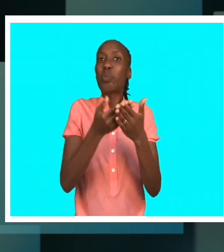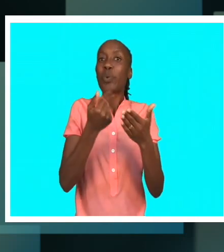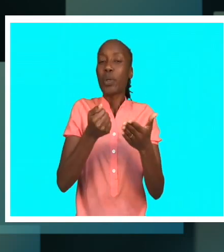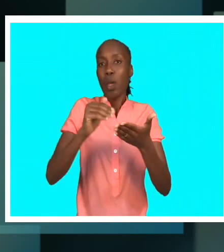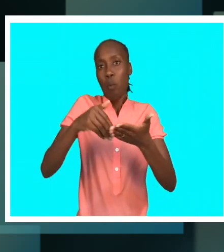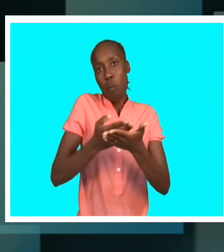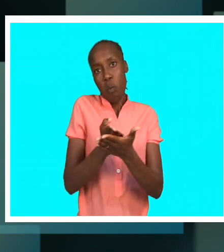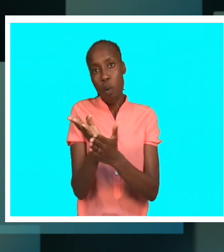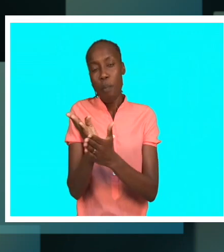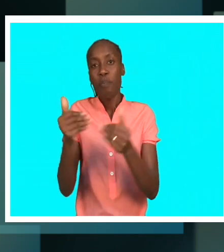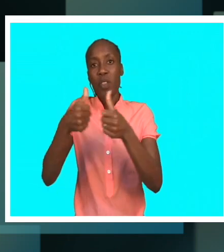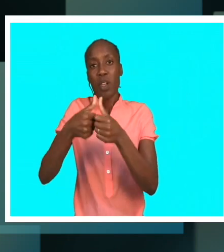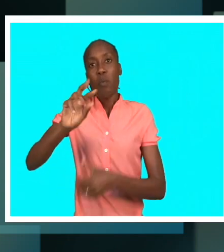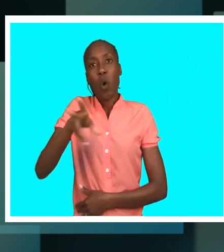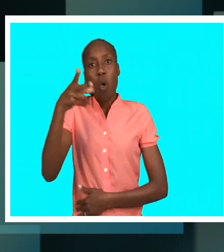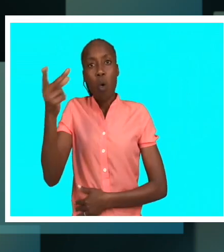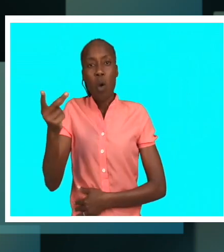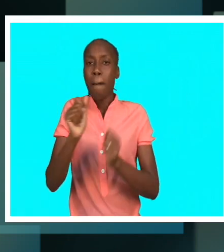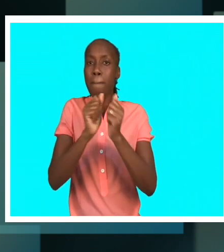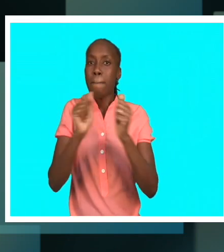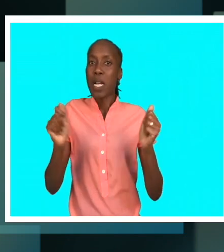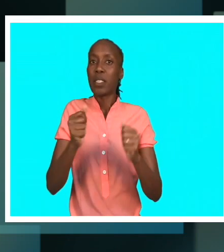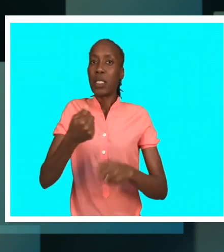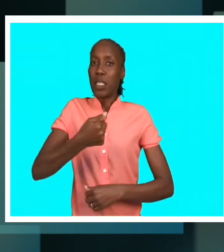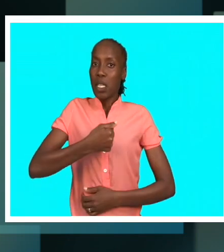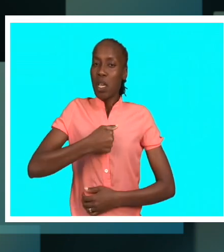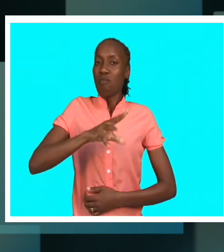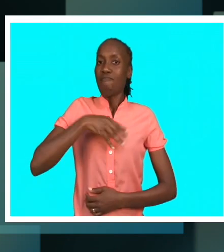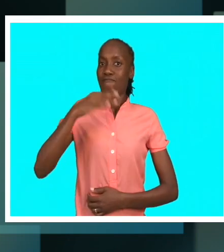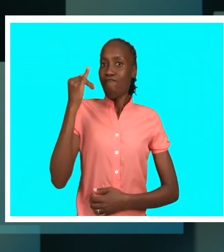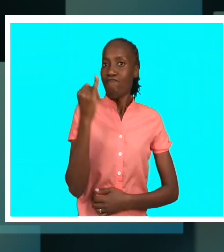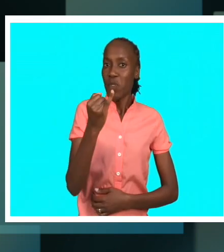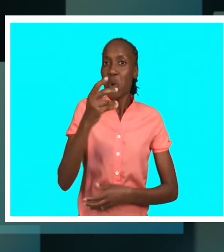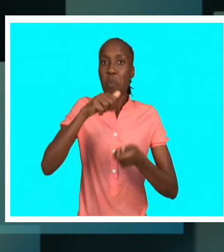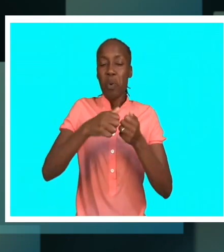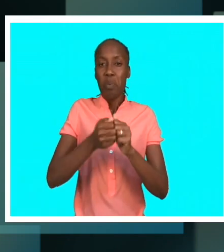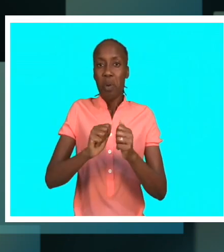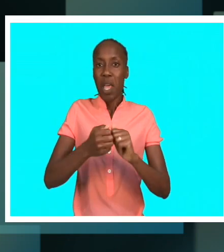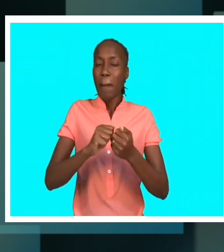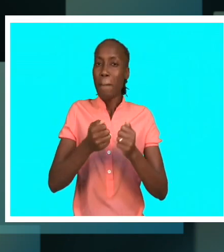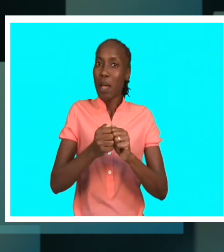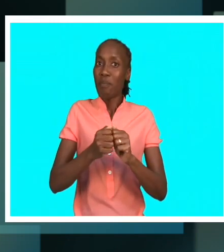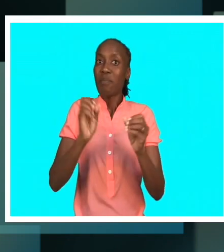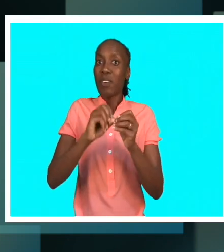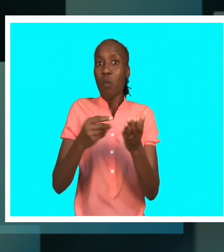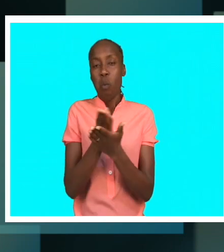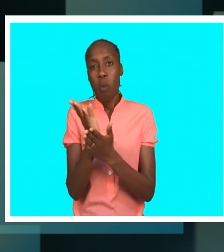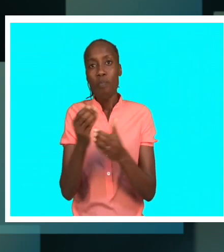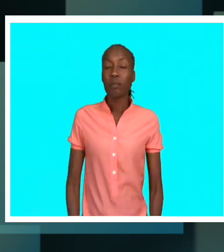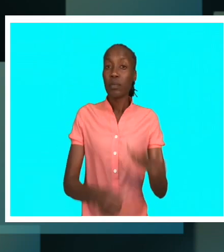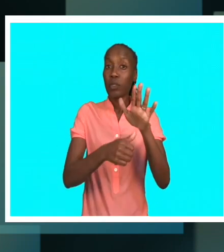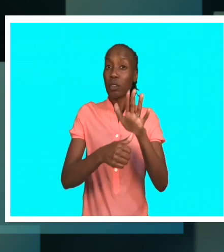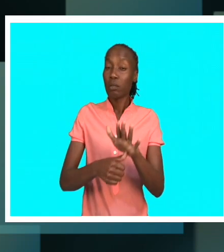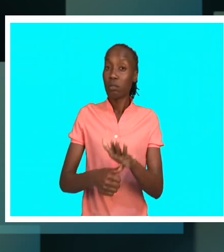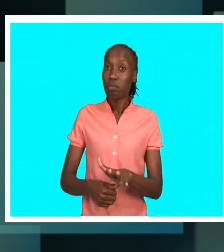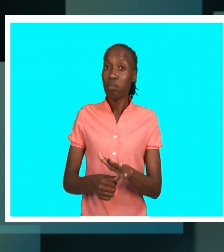Mas eu nego. Isso não tem a ver com traição, não tem a ver com adultério.